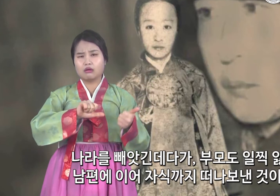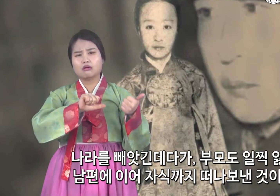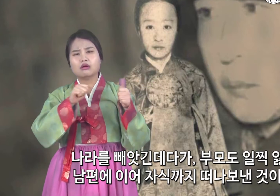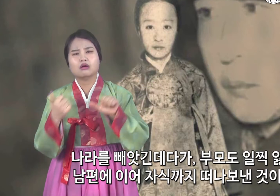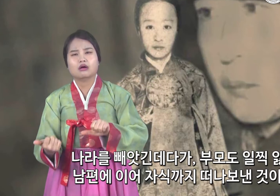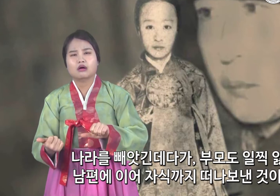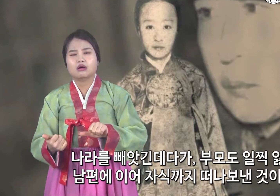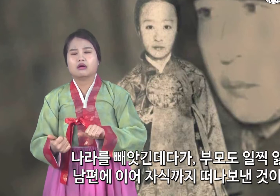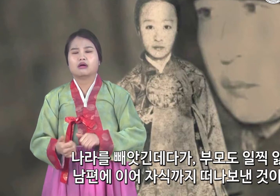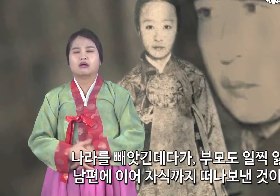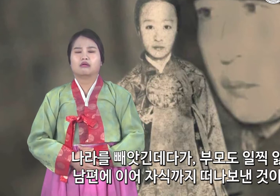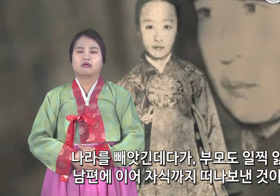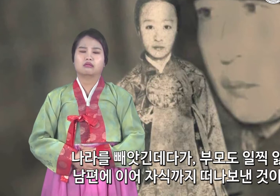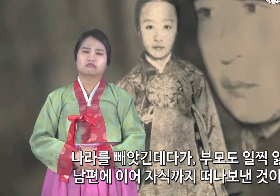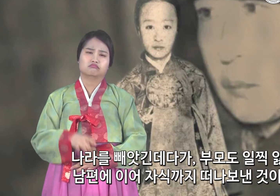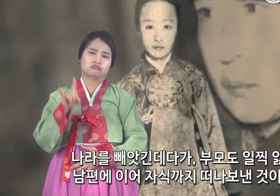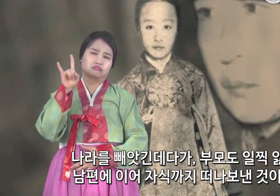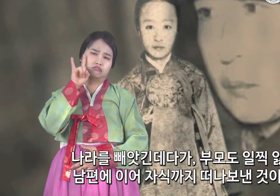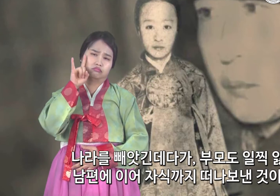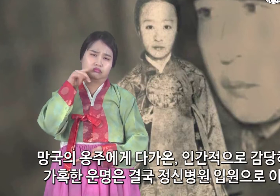것이다.